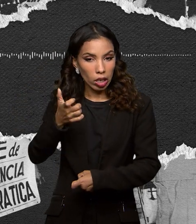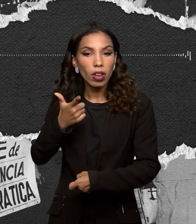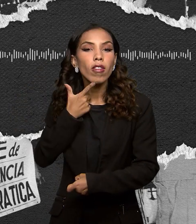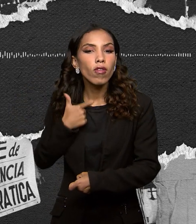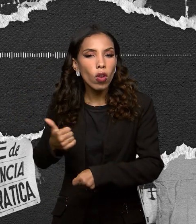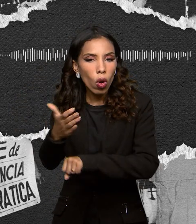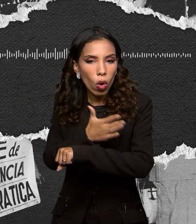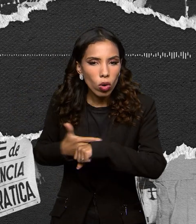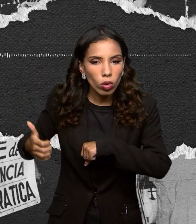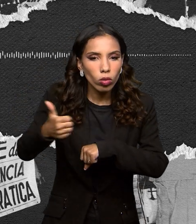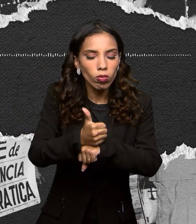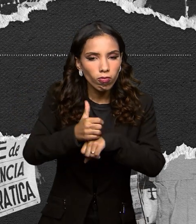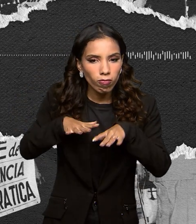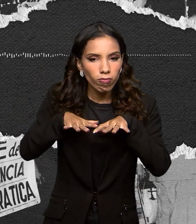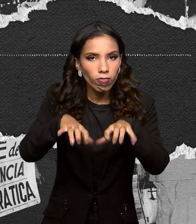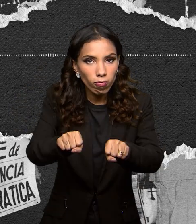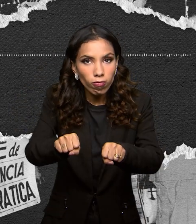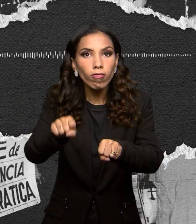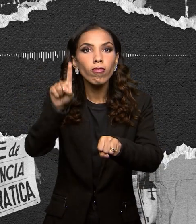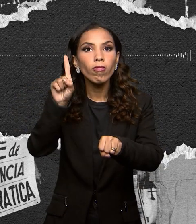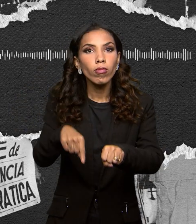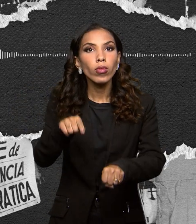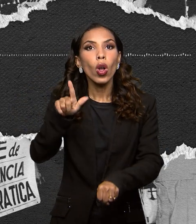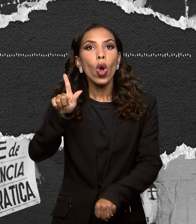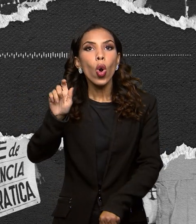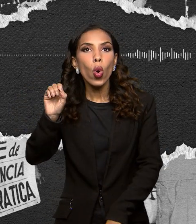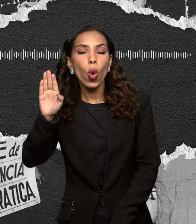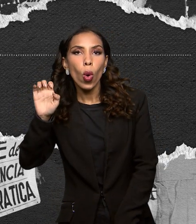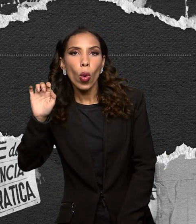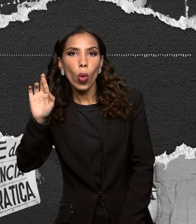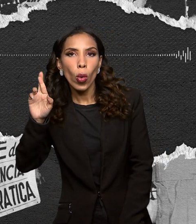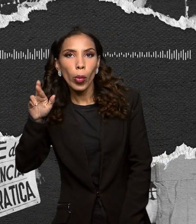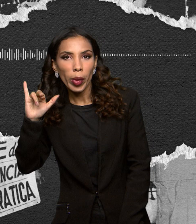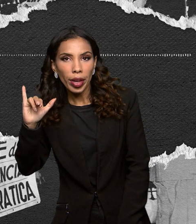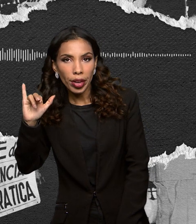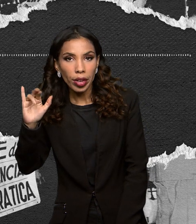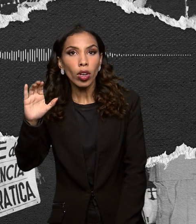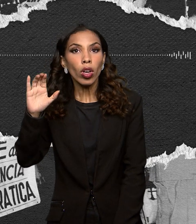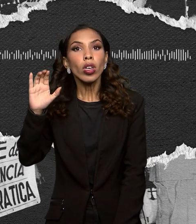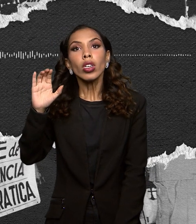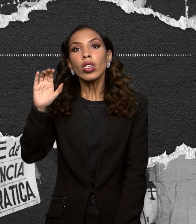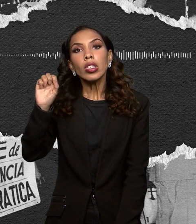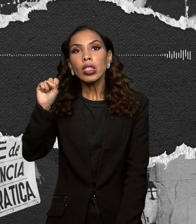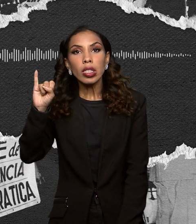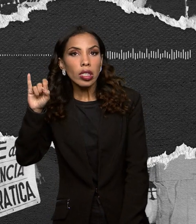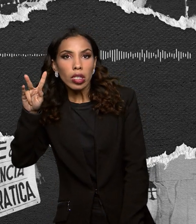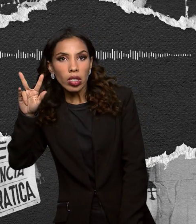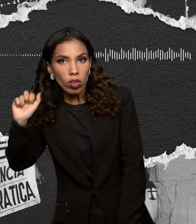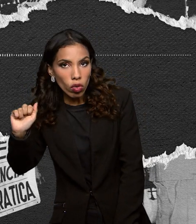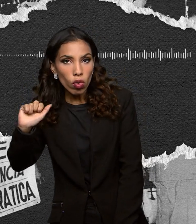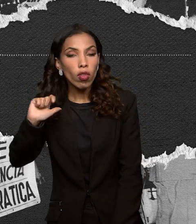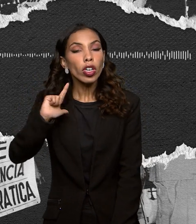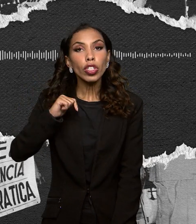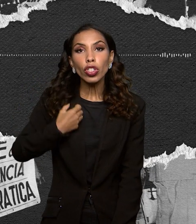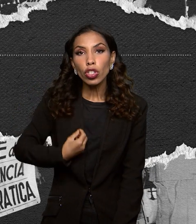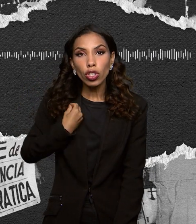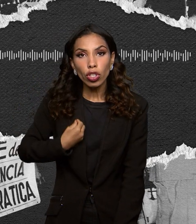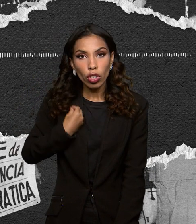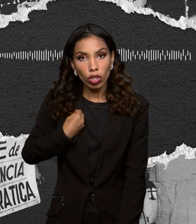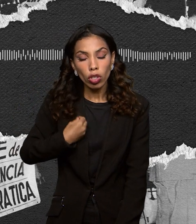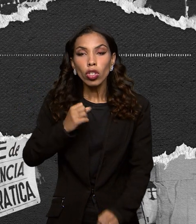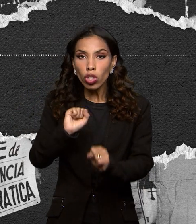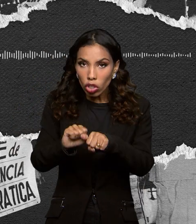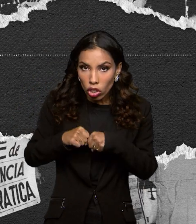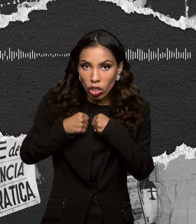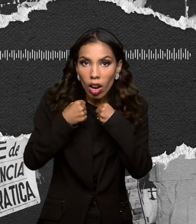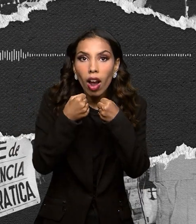desse IPES é o Goberido Couto e Silva, que era um militar. Então, havia setores do empresariado a favor do